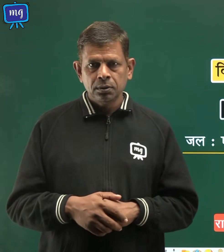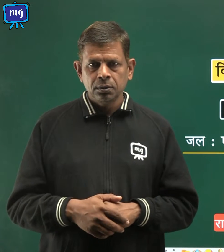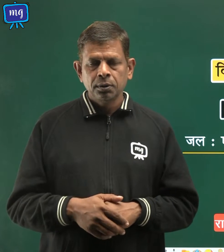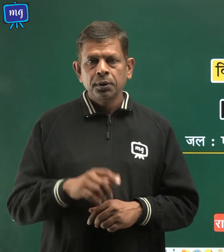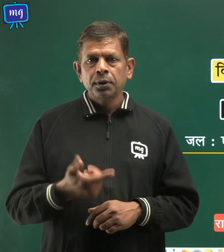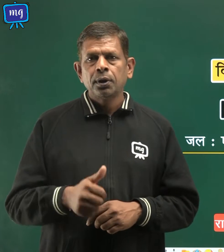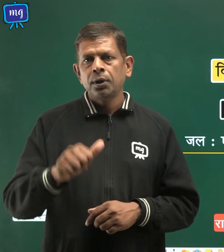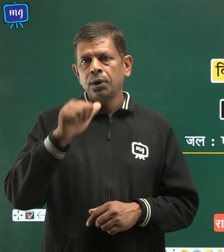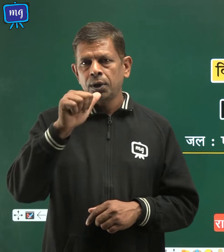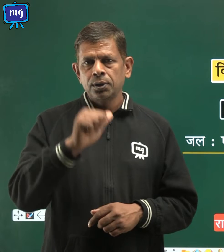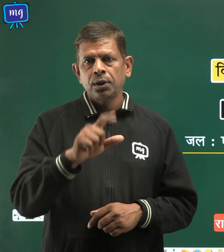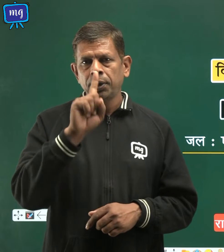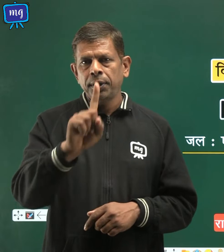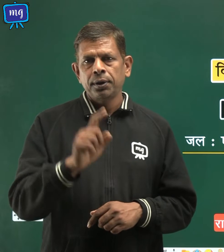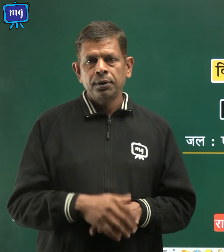कि जल एक